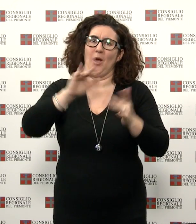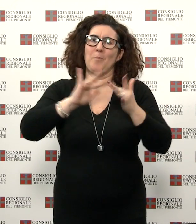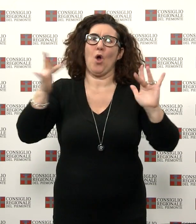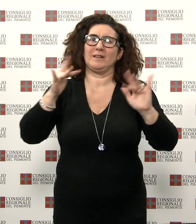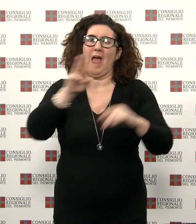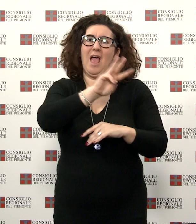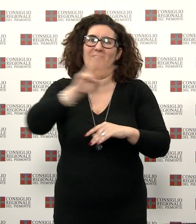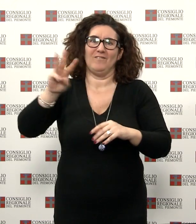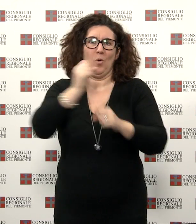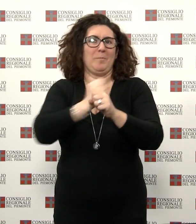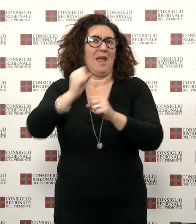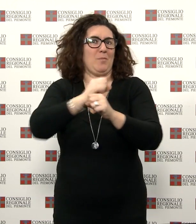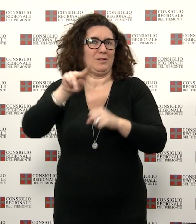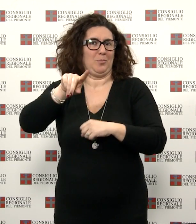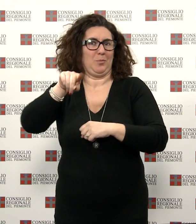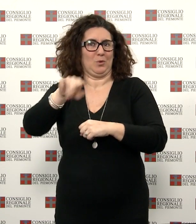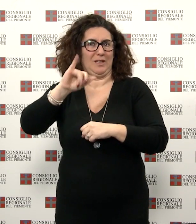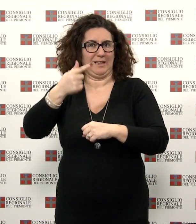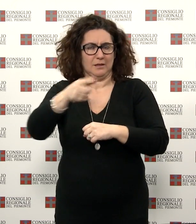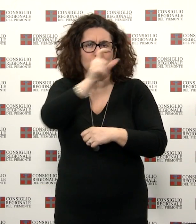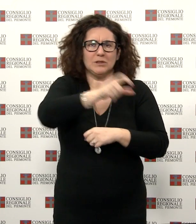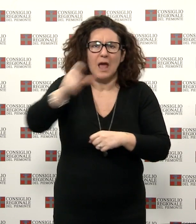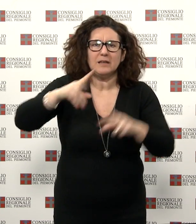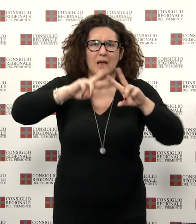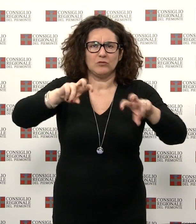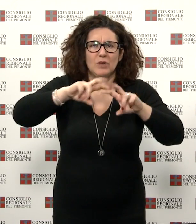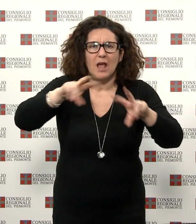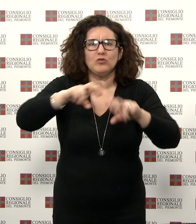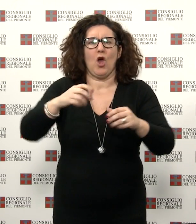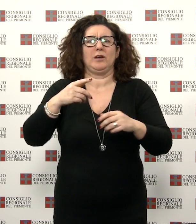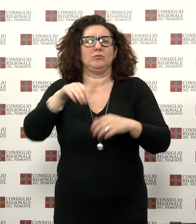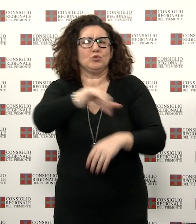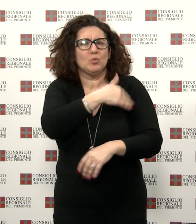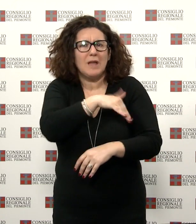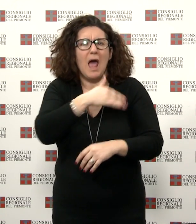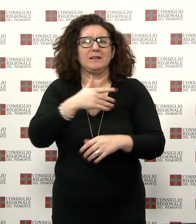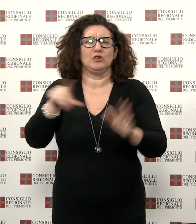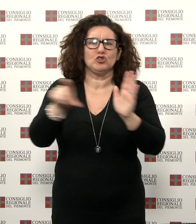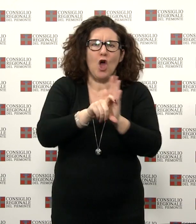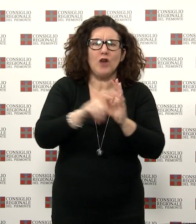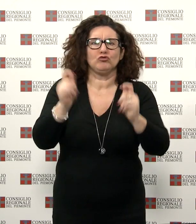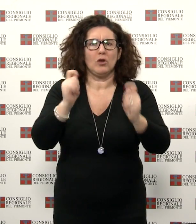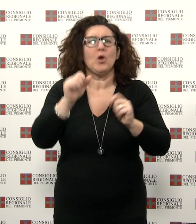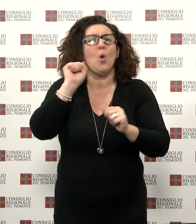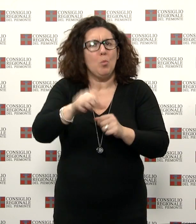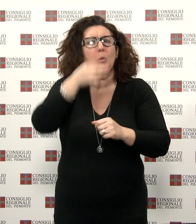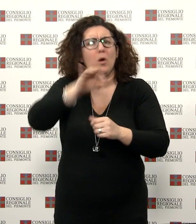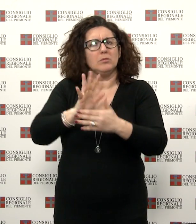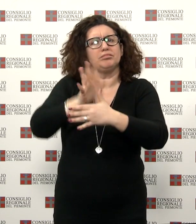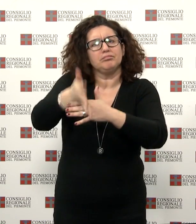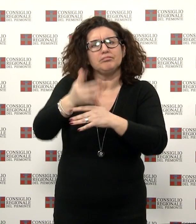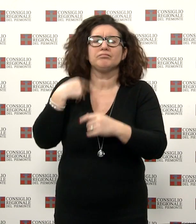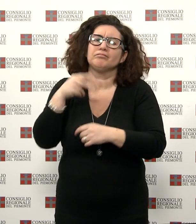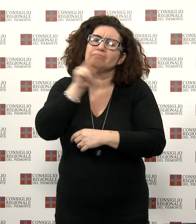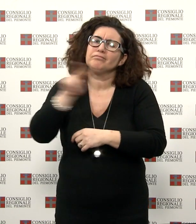lascaris cittadini ricercatori studenti storici e giornalisti possono consultare gratuitamente liberamente la maggior